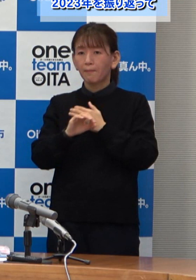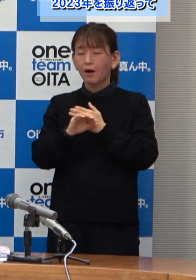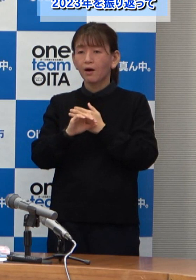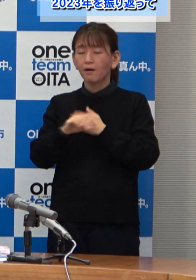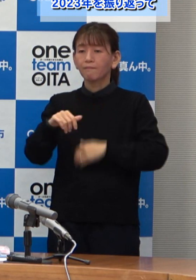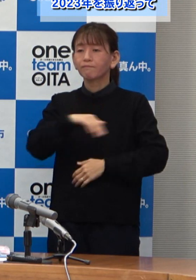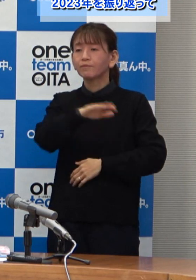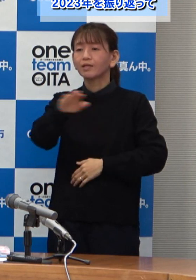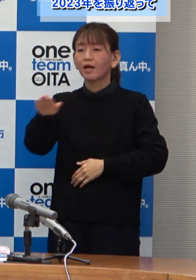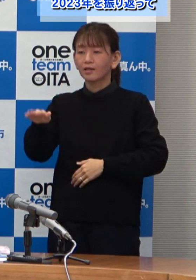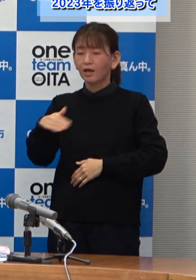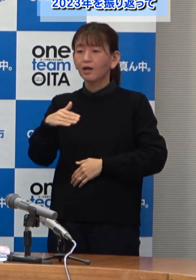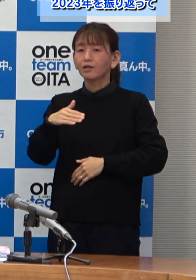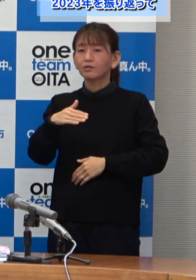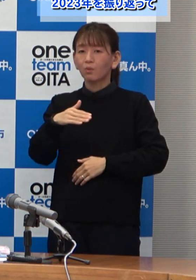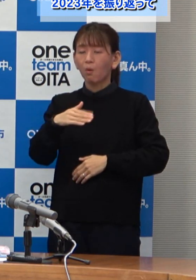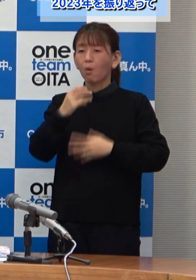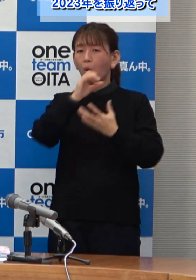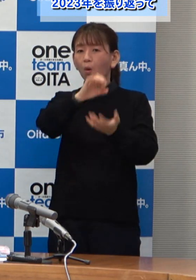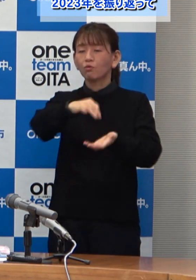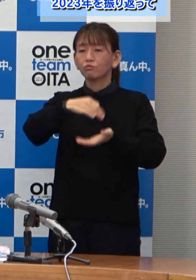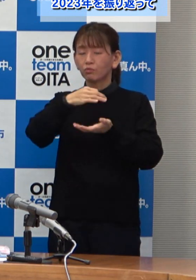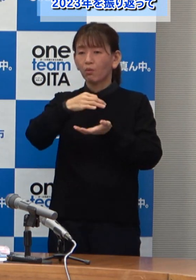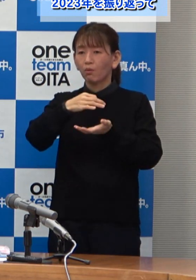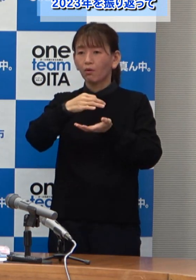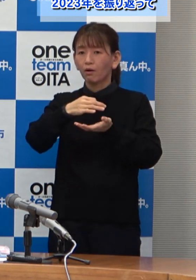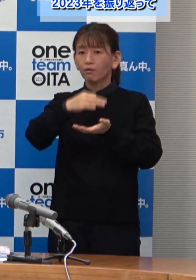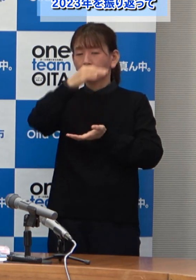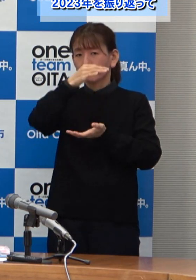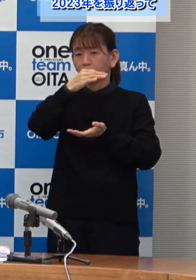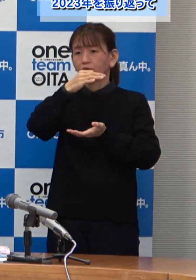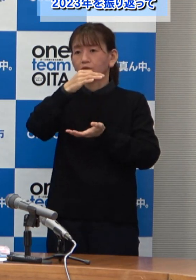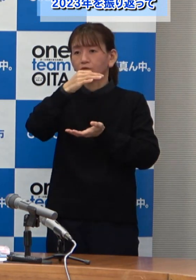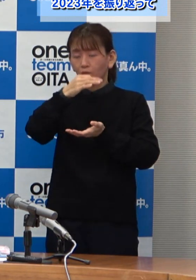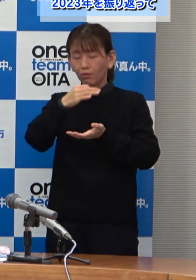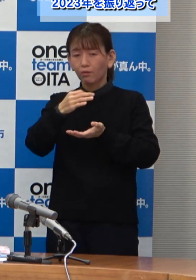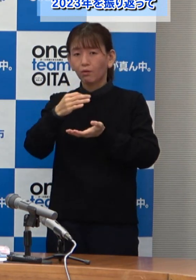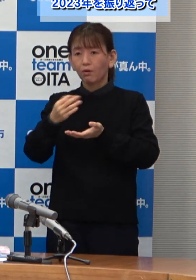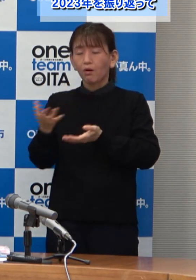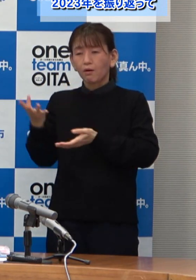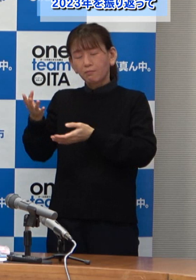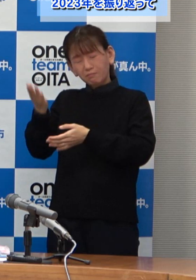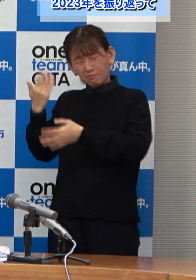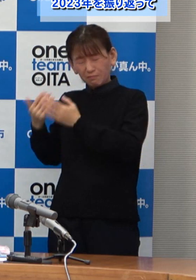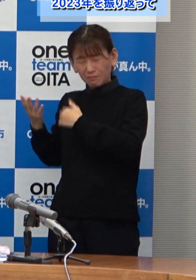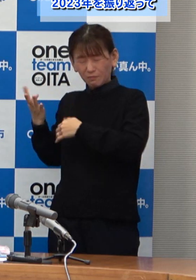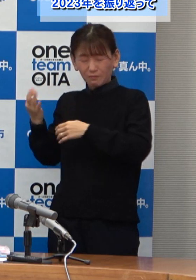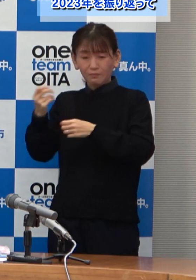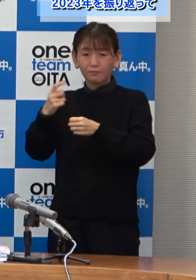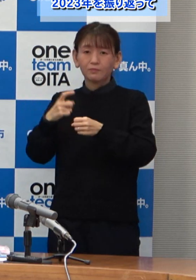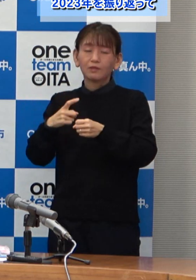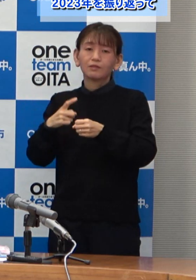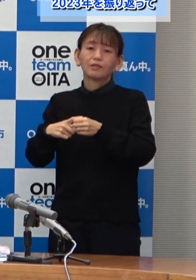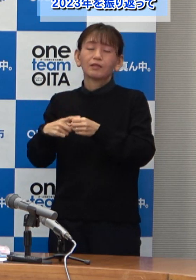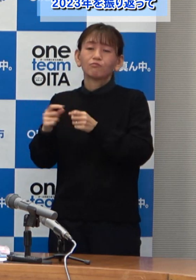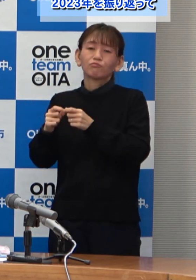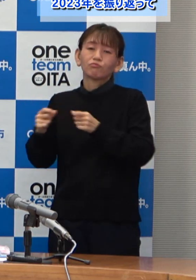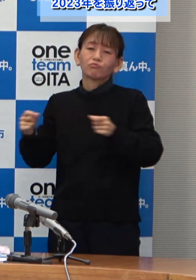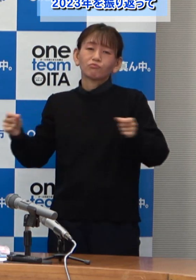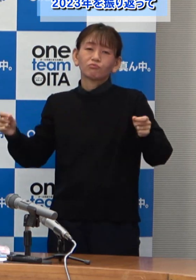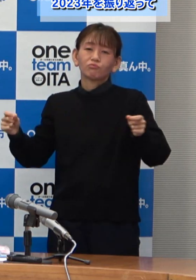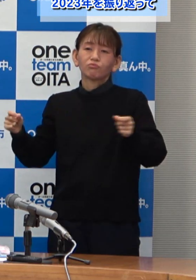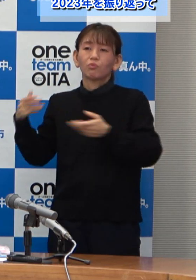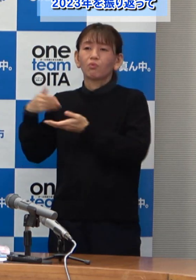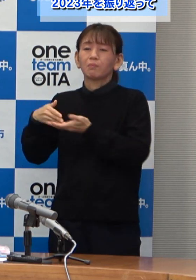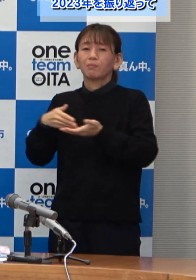利益が生き渡っていくということをずっと10何年言われてきましたけれどもまそんな